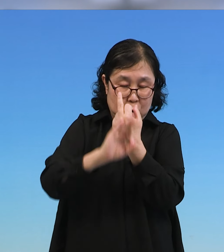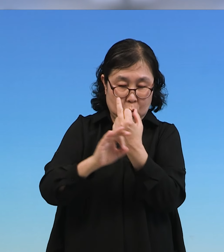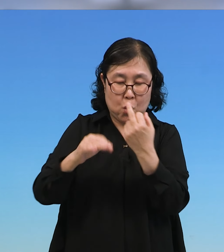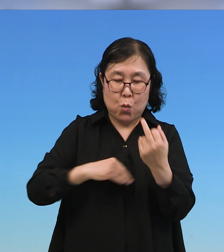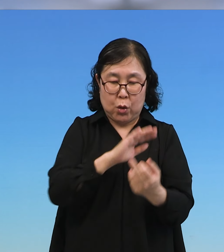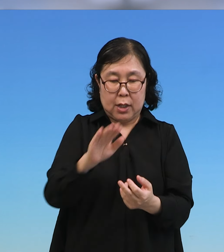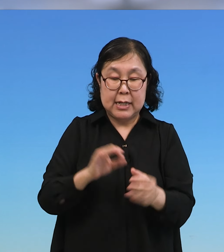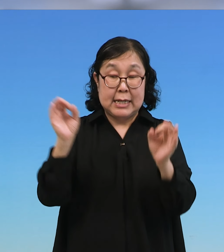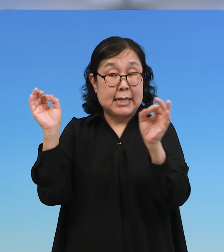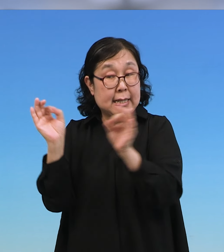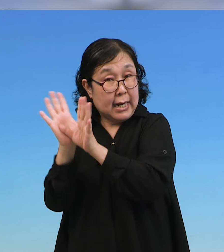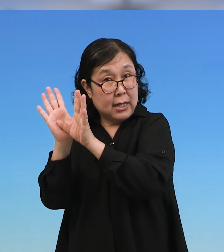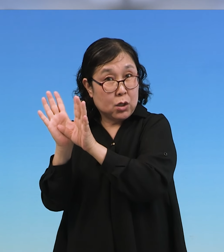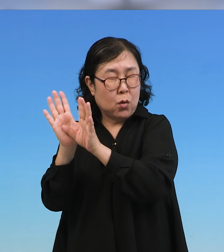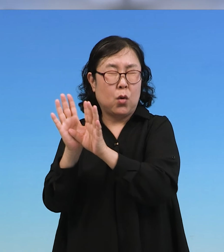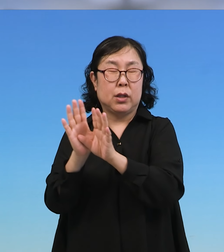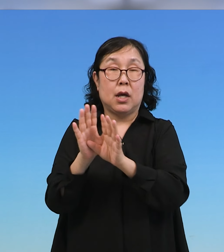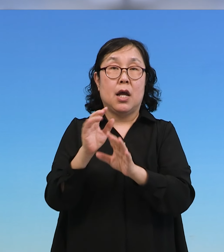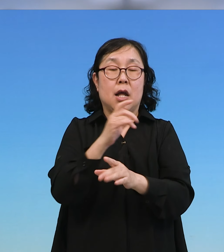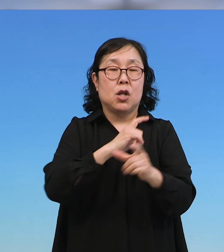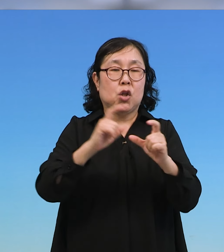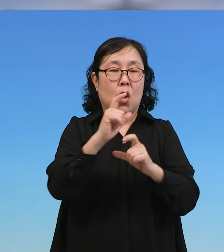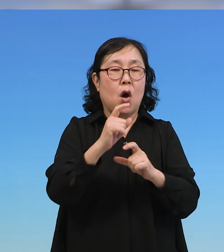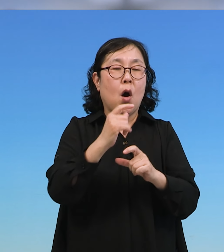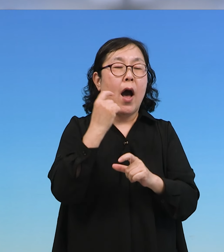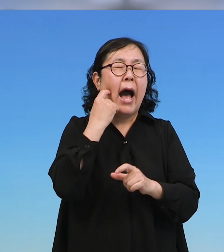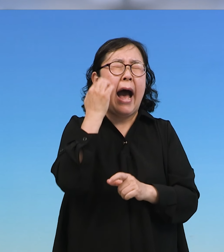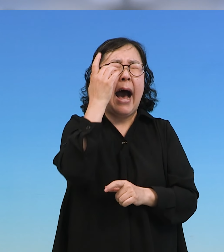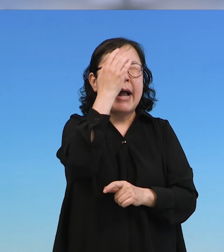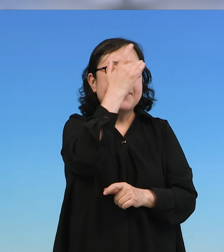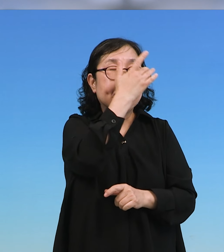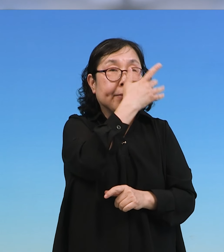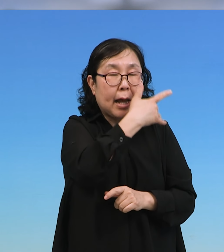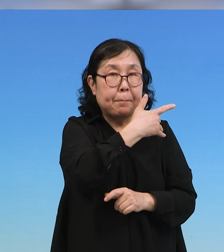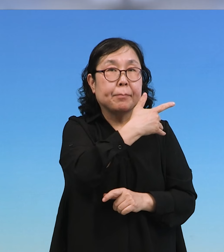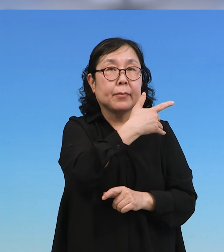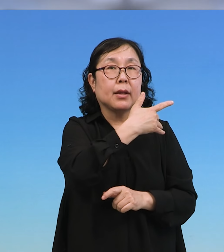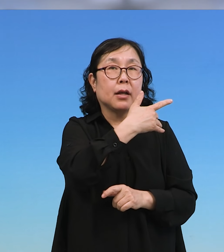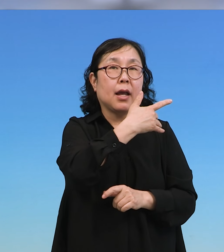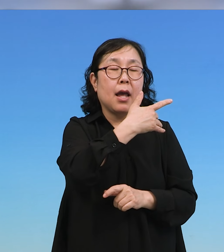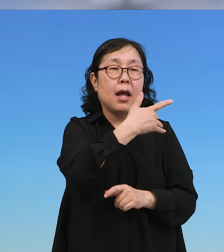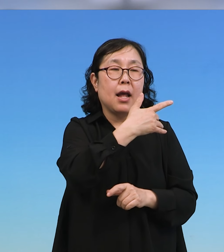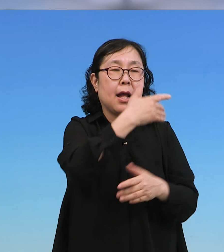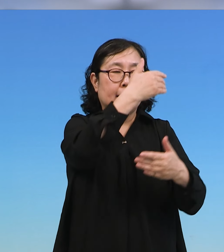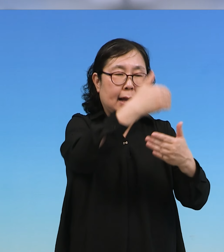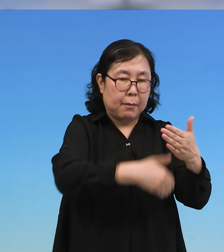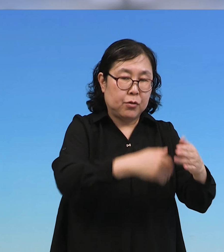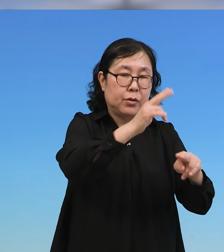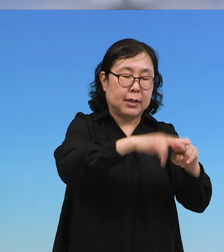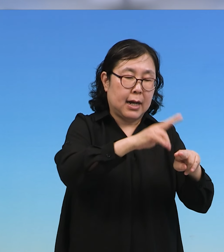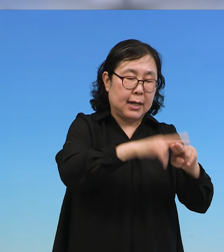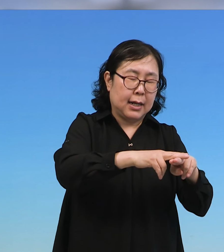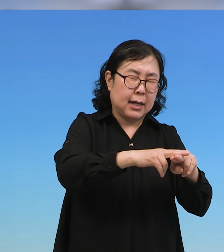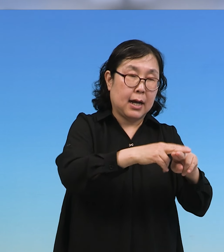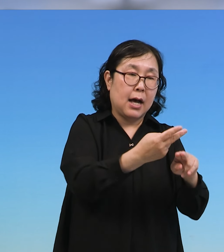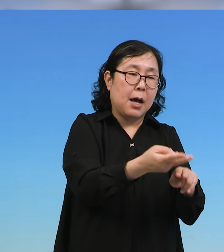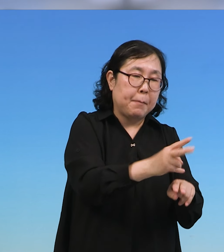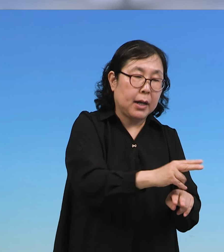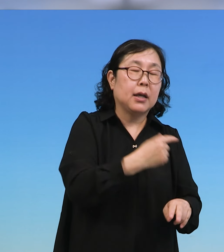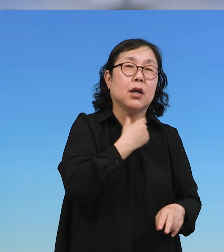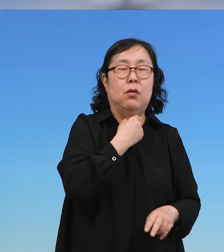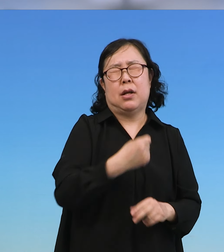우리는 사라지고, 그래서 오히려 더 머문 그 자리가 더 아름다워지는 교회가 될 수 있도록